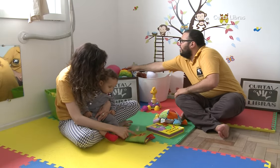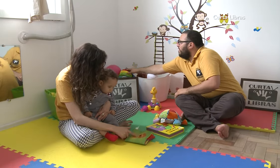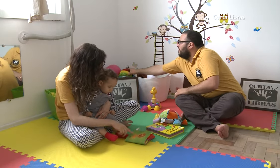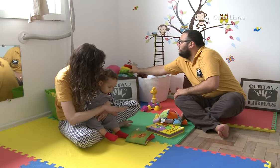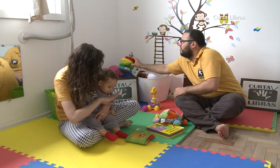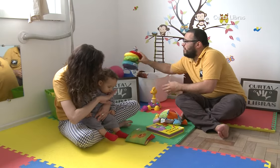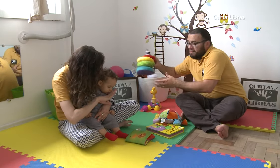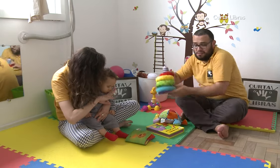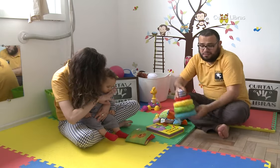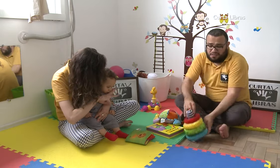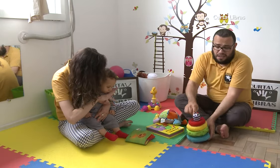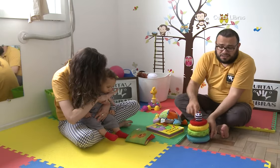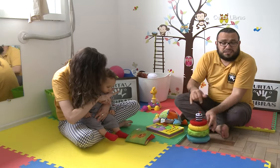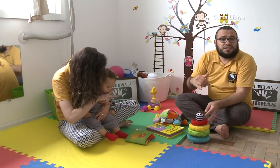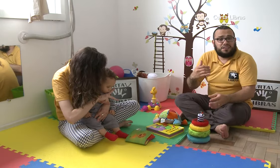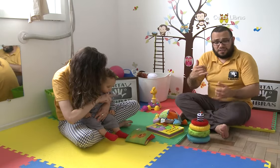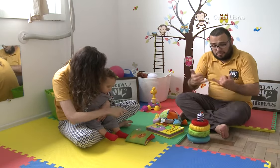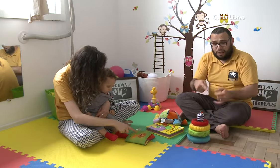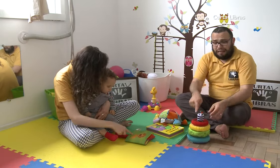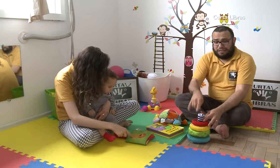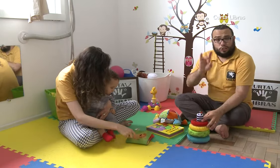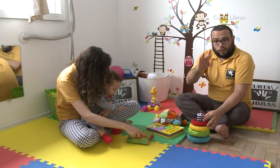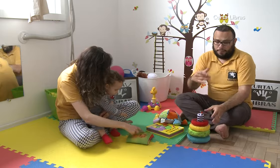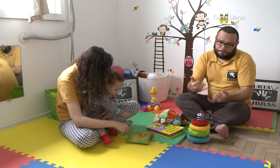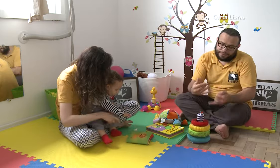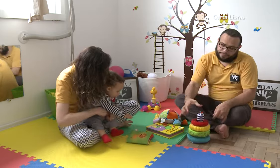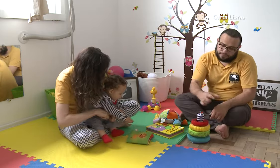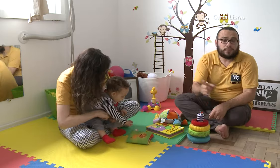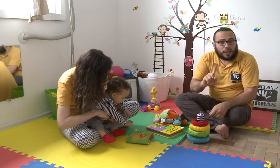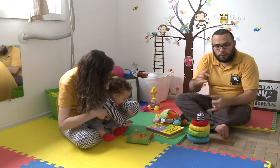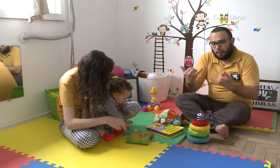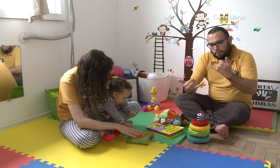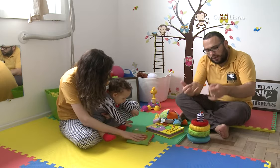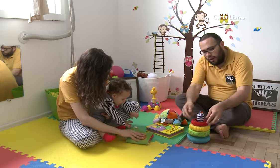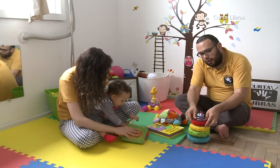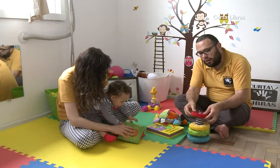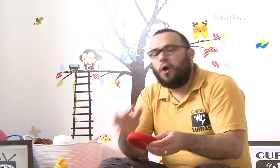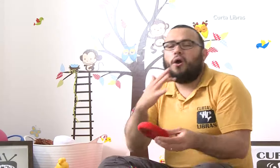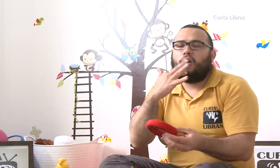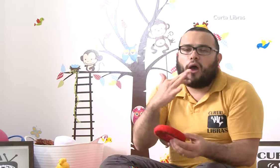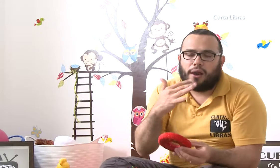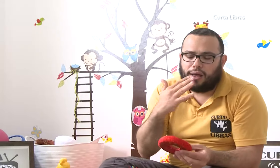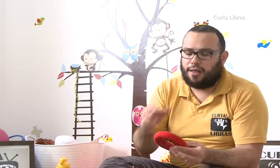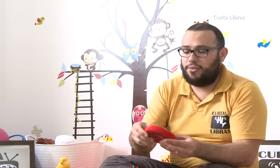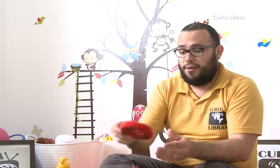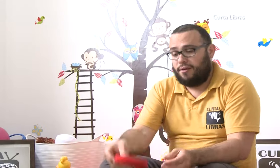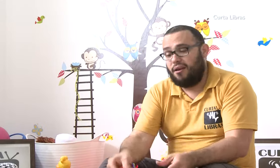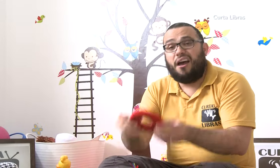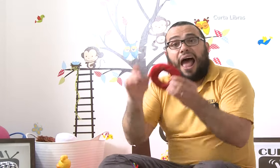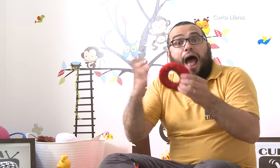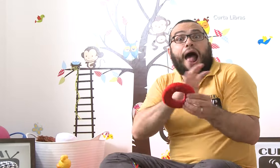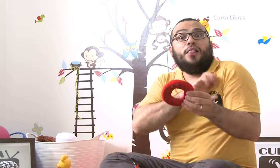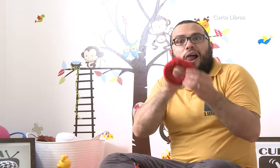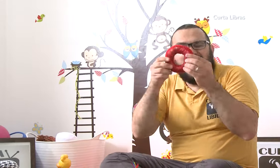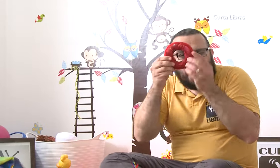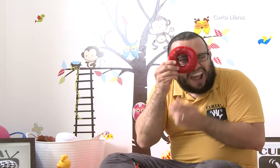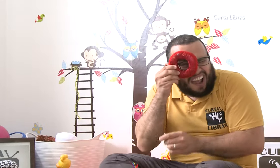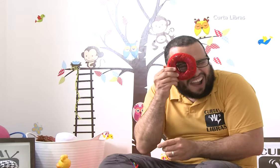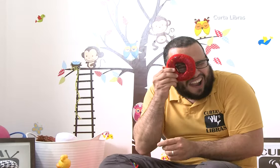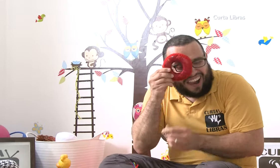Tem brinquedos, como esse aqui, que não é apenas para encaixar. Ela pode explorar de outras maneiras. Ela adora colocar